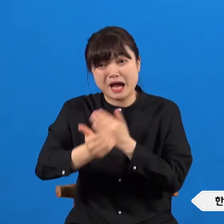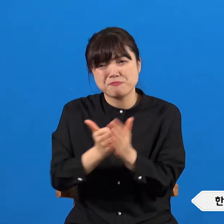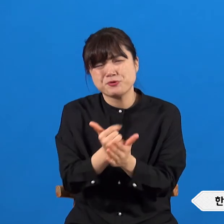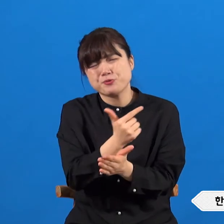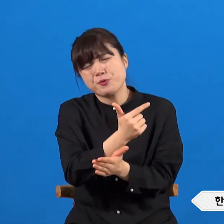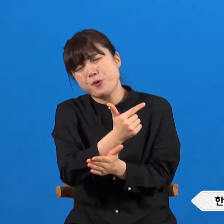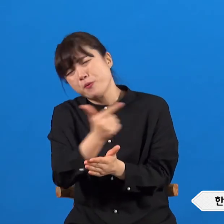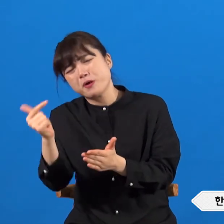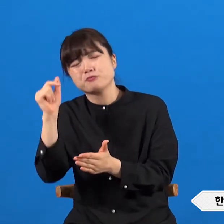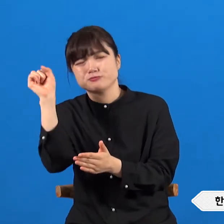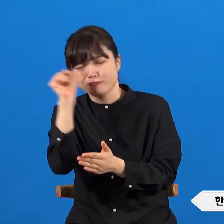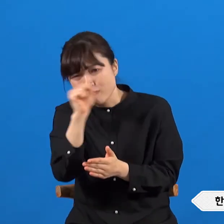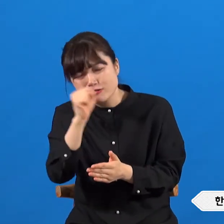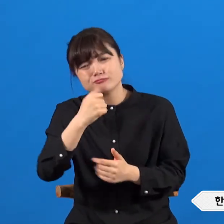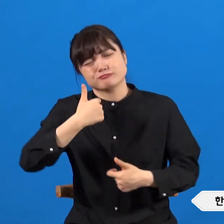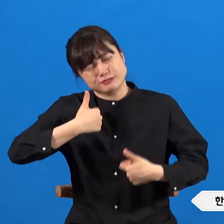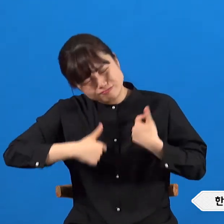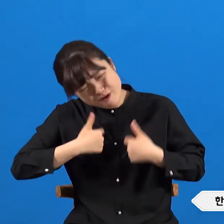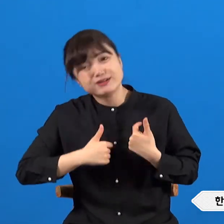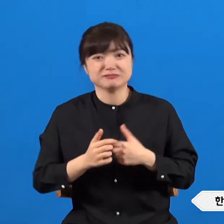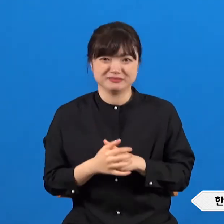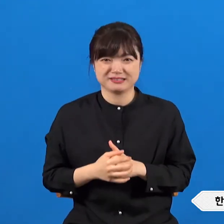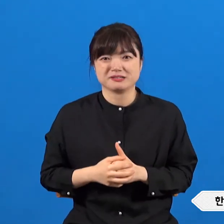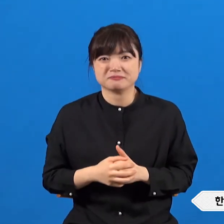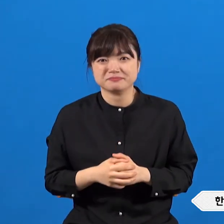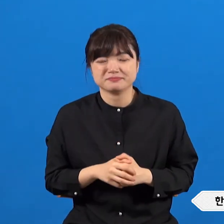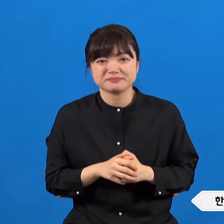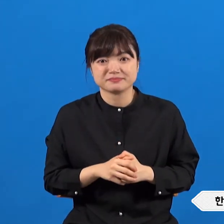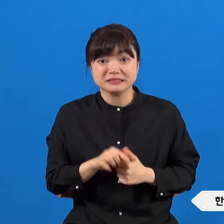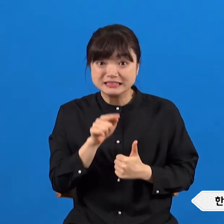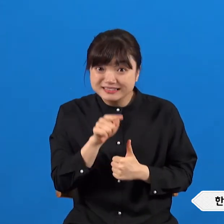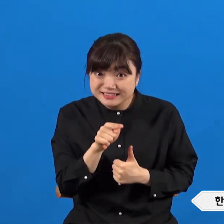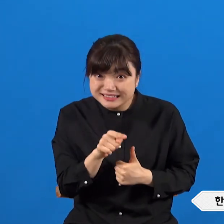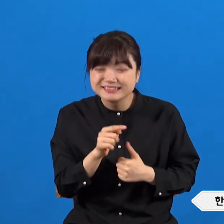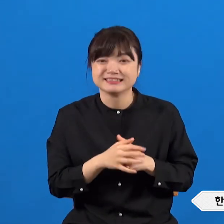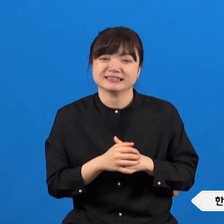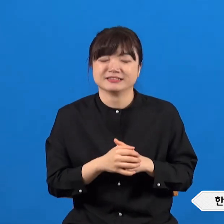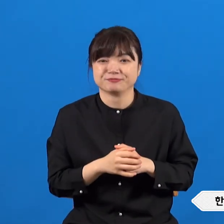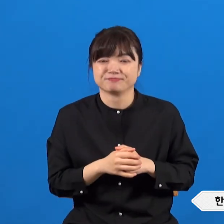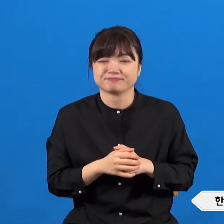없이 고마워하시고 기뻐하십니다. 그것이